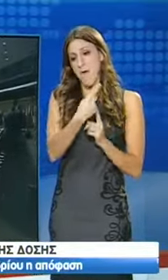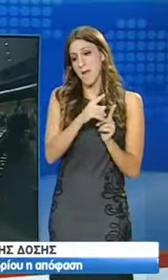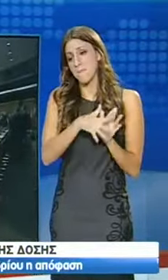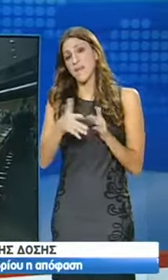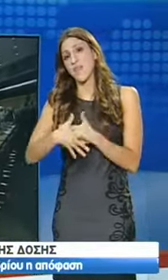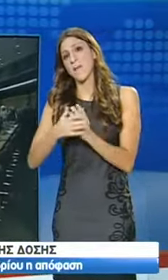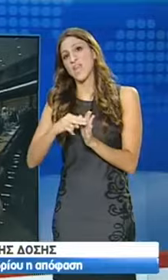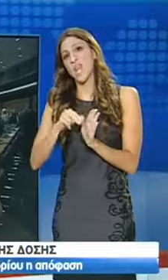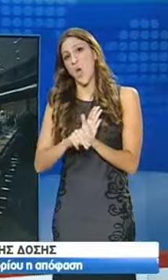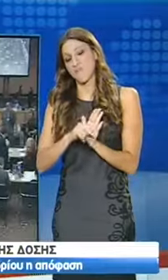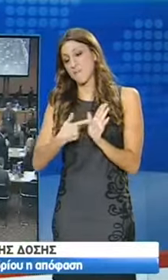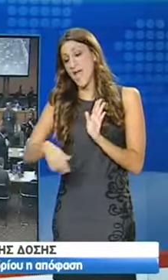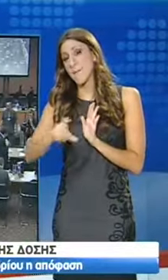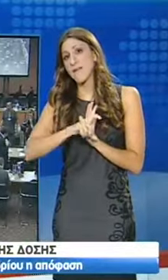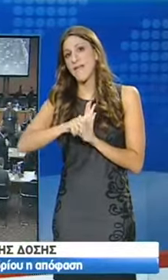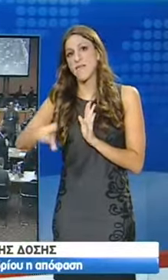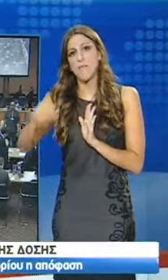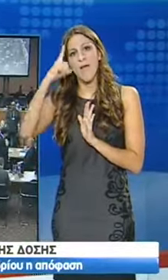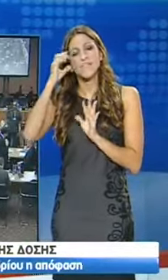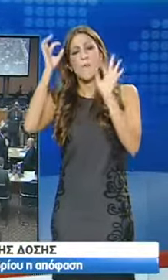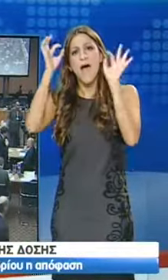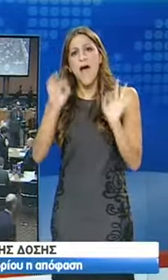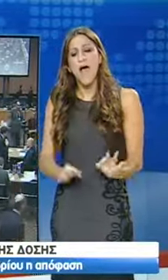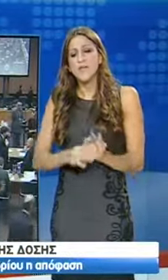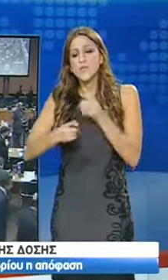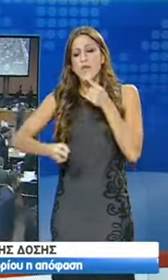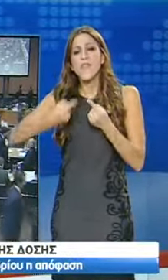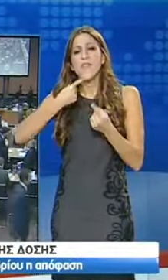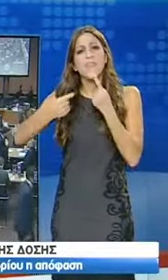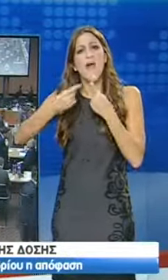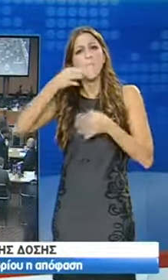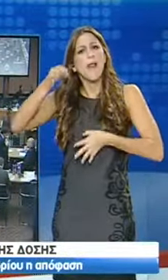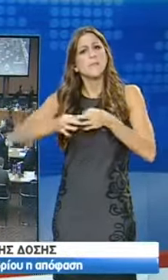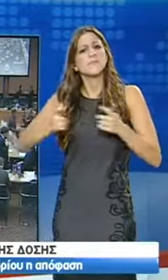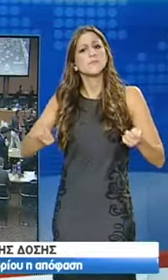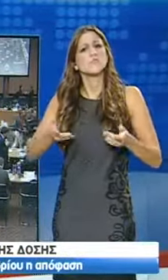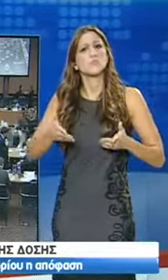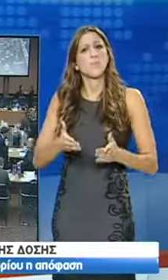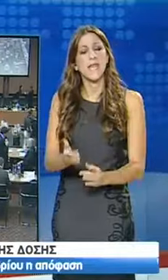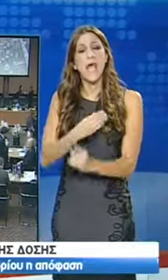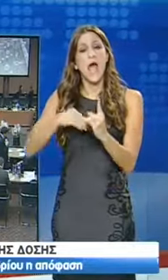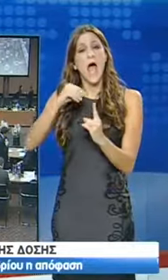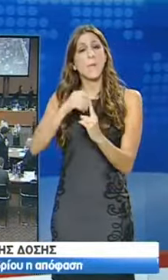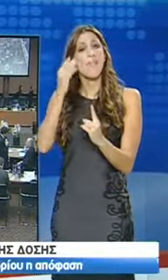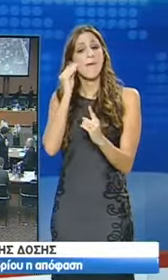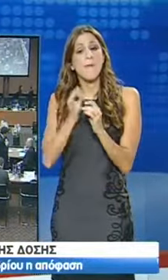ότι μέσα στην επόμενη εβδομάδα θα έχουν οριστικοποιηθεί οι διαπραγματεύσεις της κυβέρνησης με την Τρόικα, καθώς και το πακέτο μέτρων και